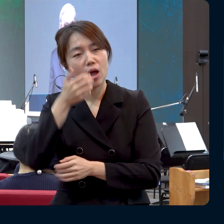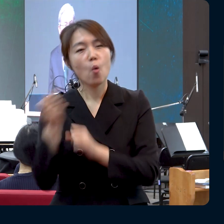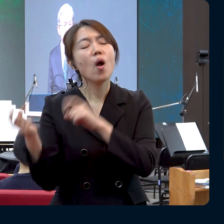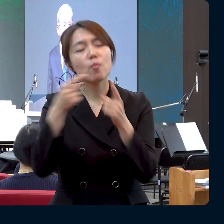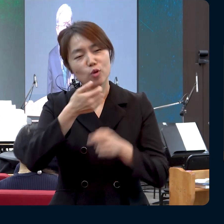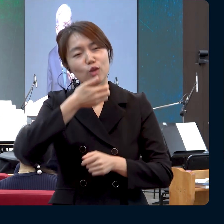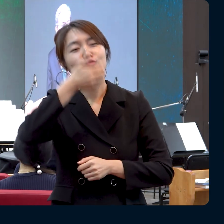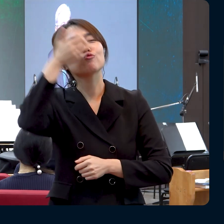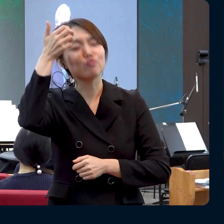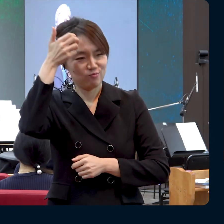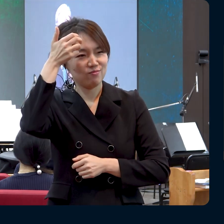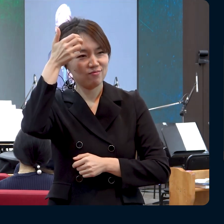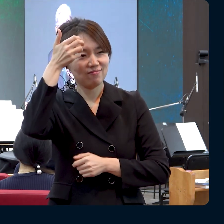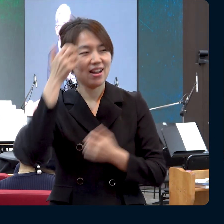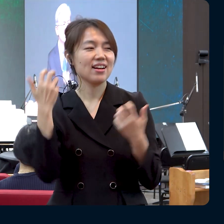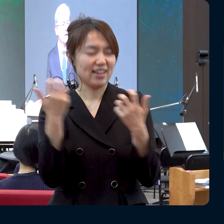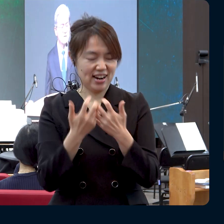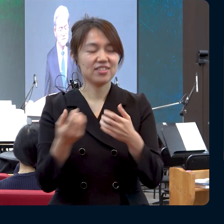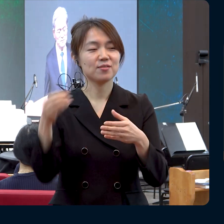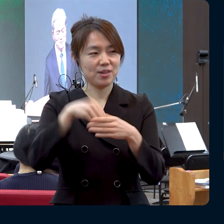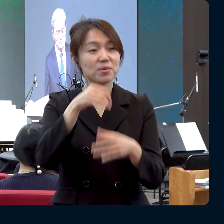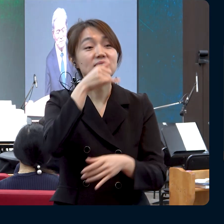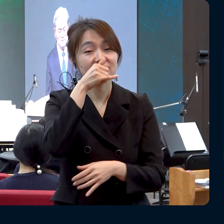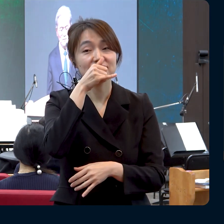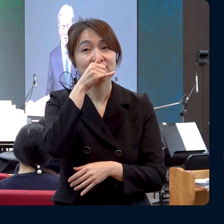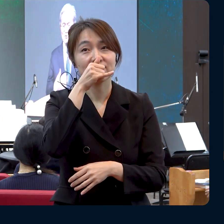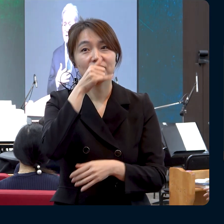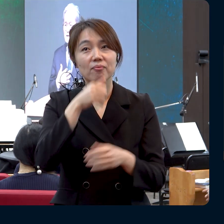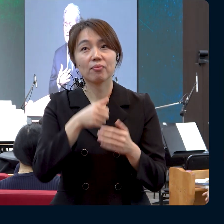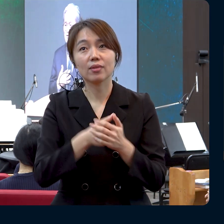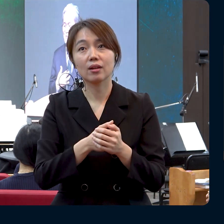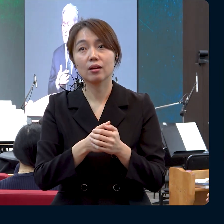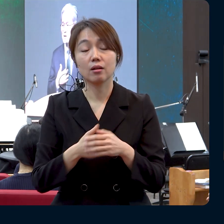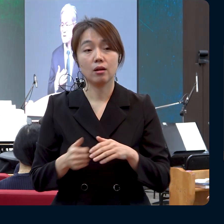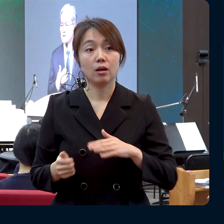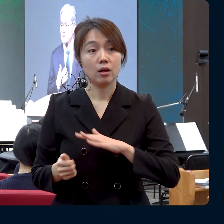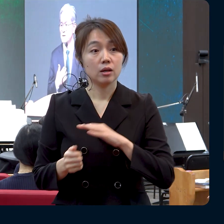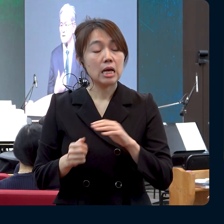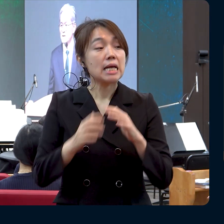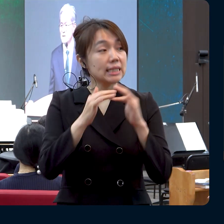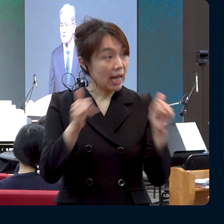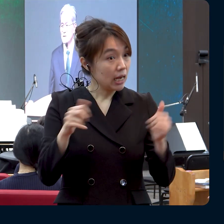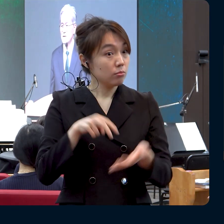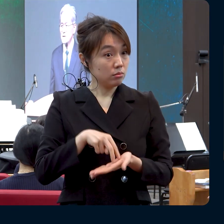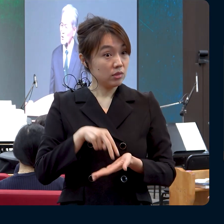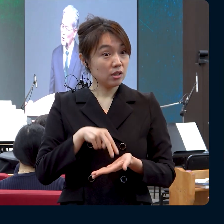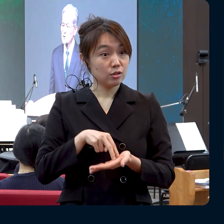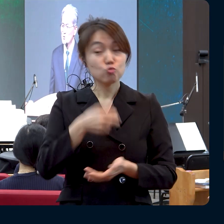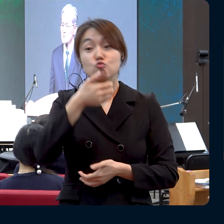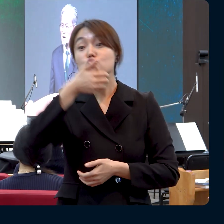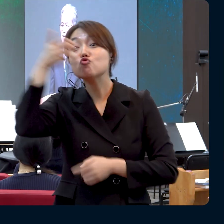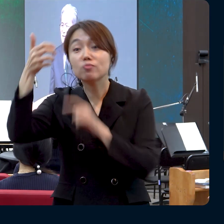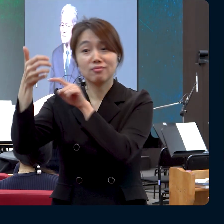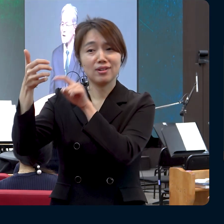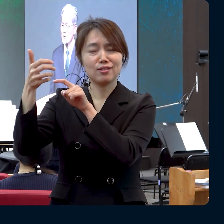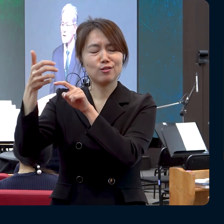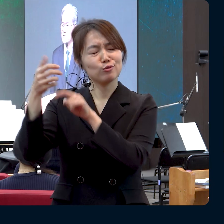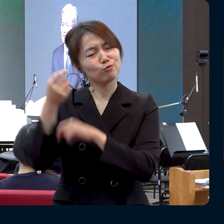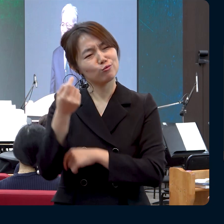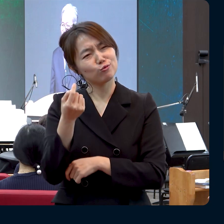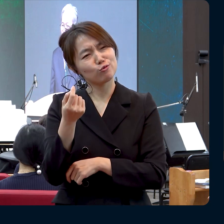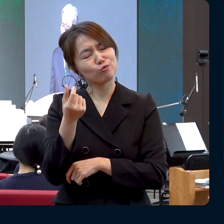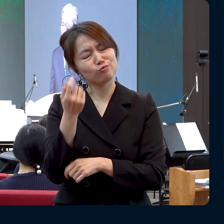이 꿈이라고 하는 것, 우리한테는 정말 여러 가지로 좀 헷갈리는